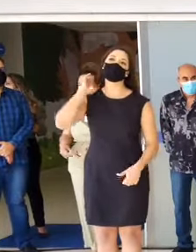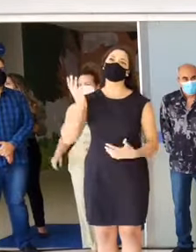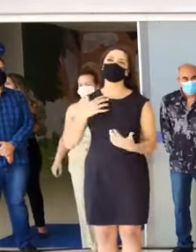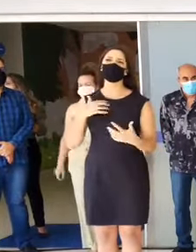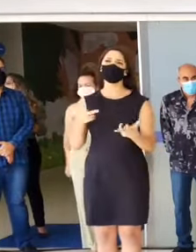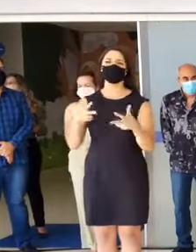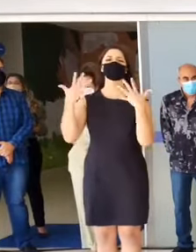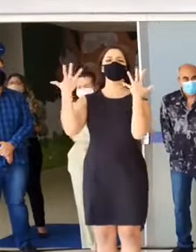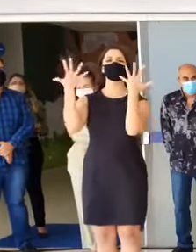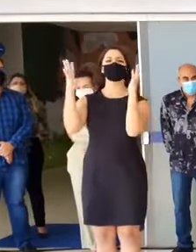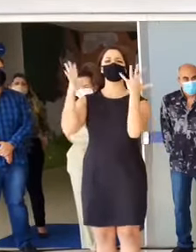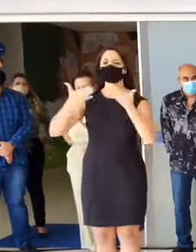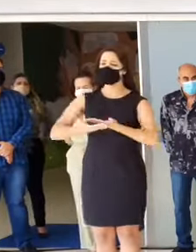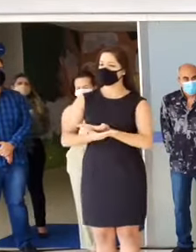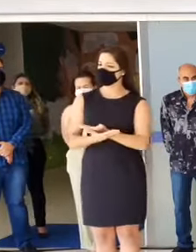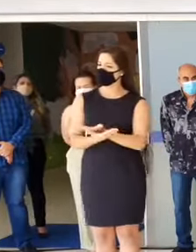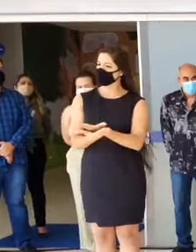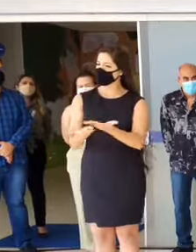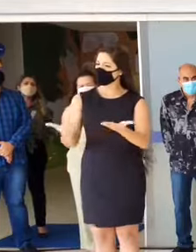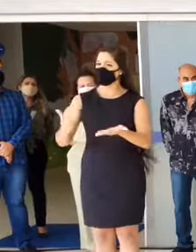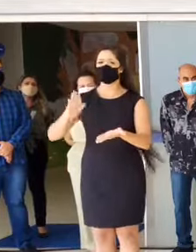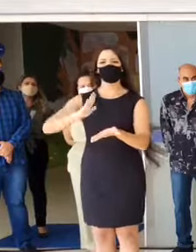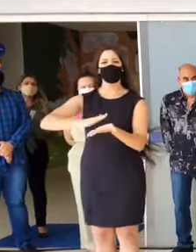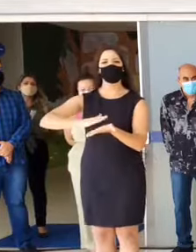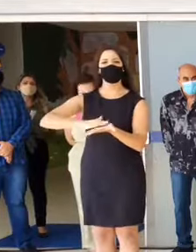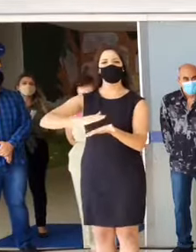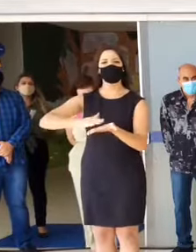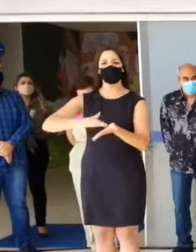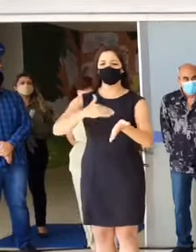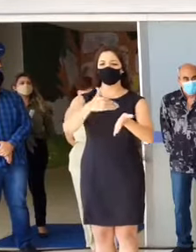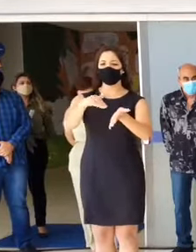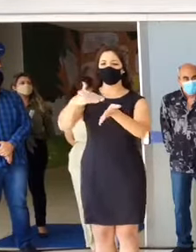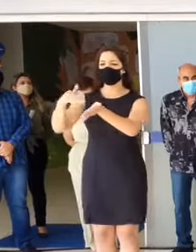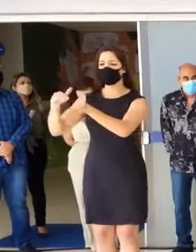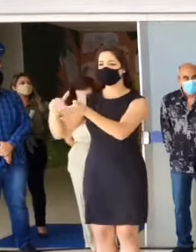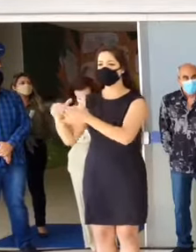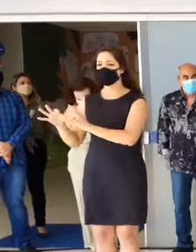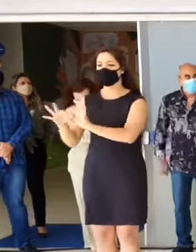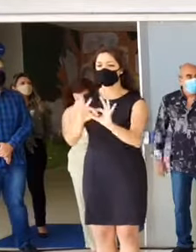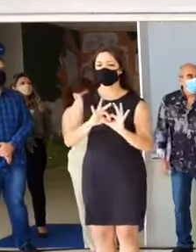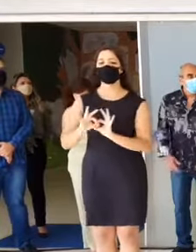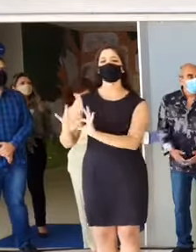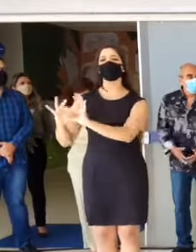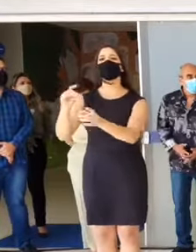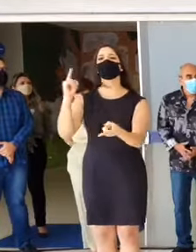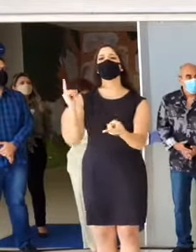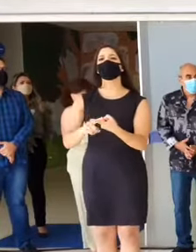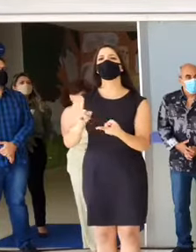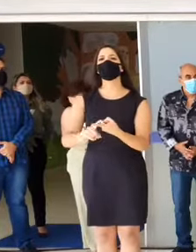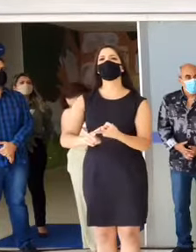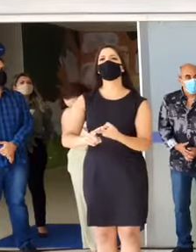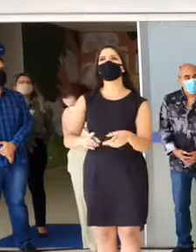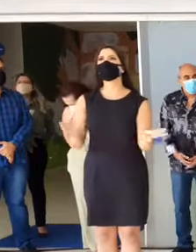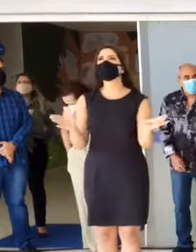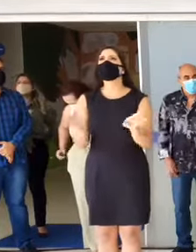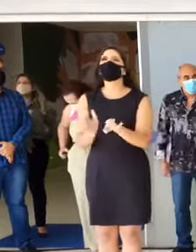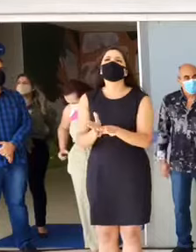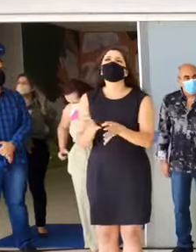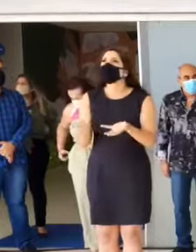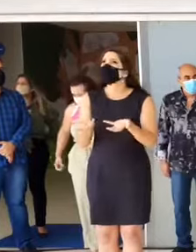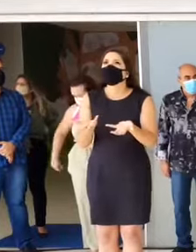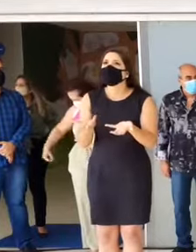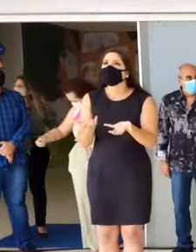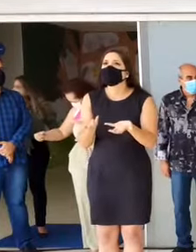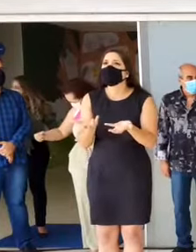eu tenho que parabenizar todas as secretarias envolvidas. Porque até a tampa